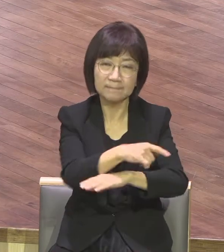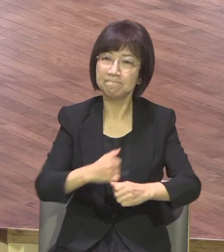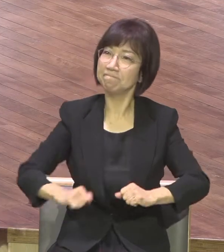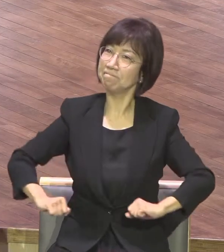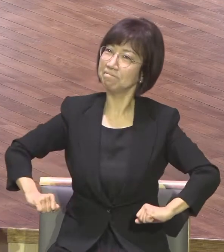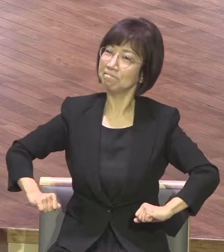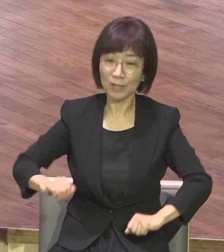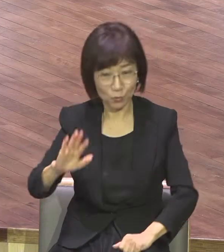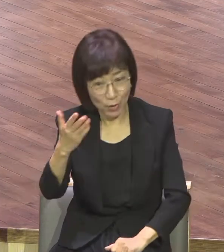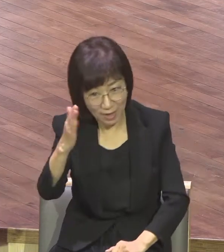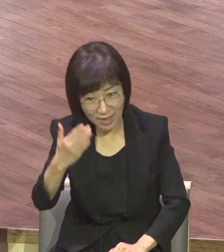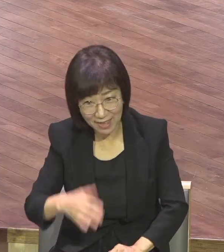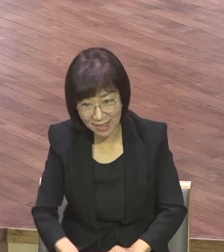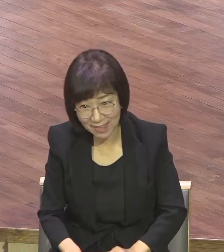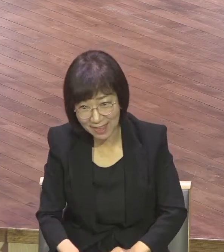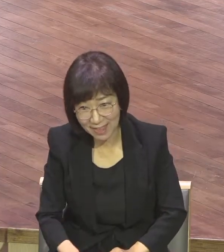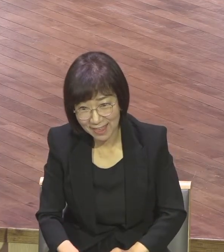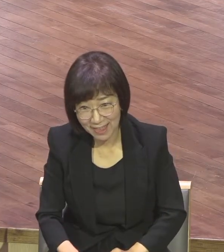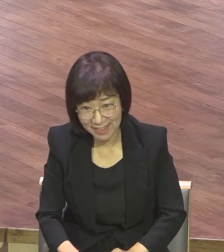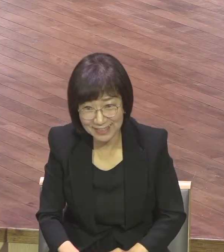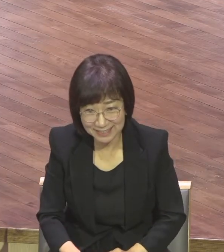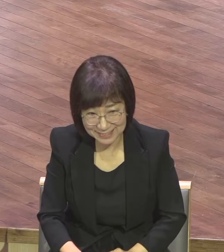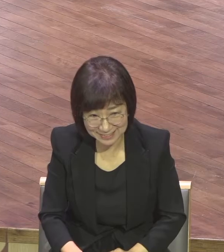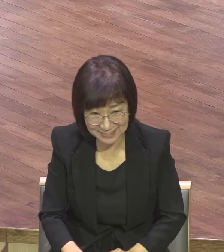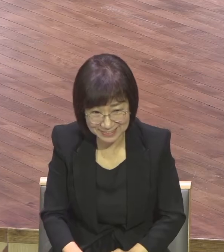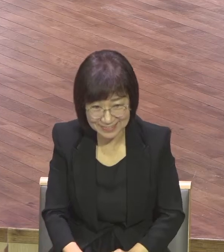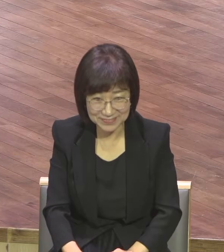경험은 인생의 서성이다.